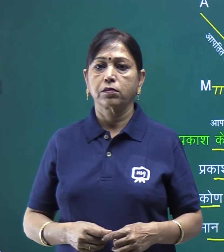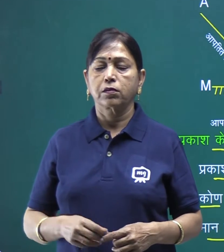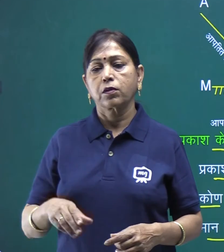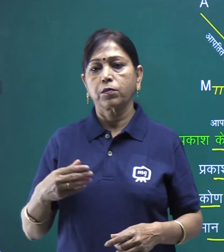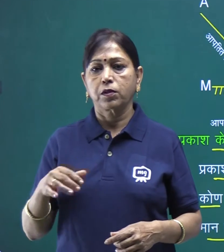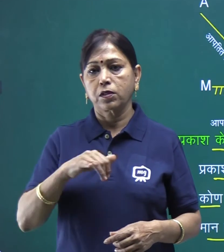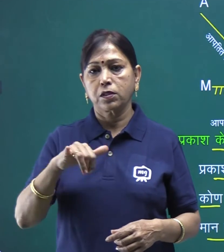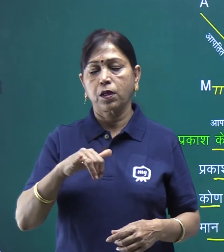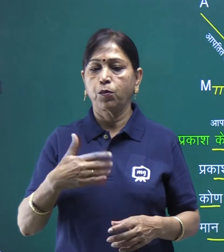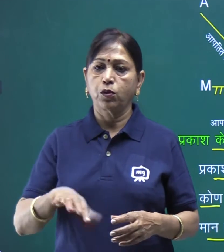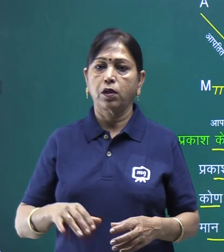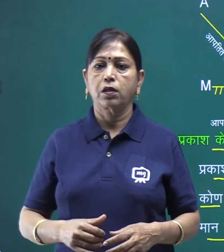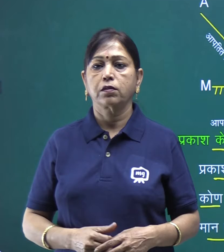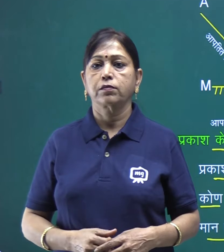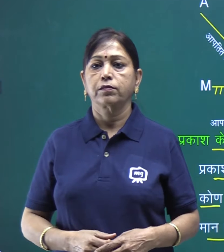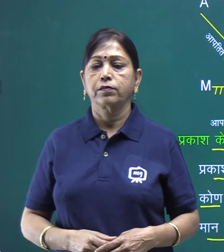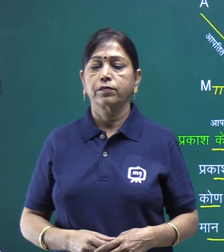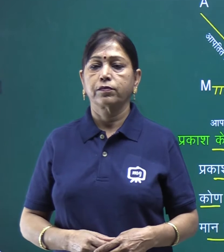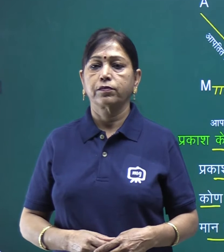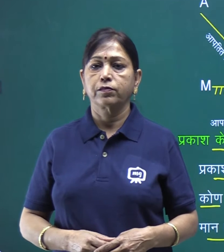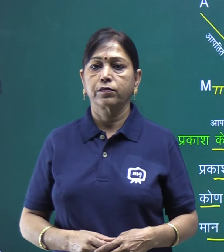समान होता है।